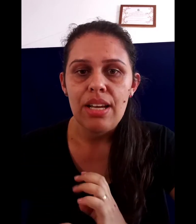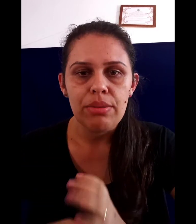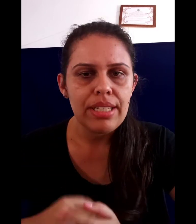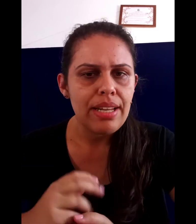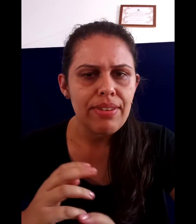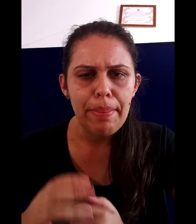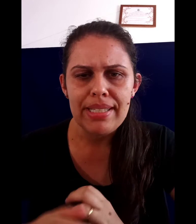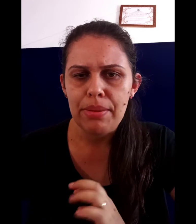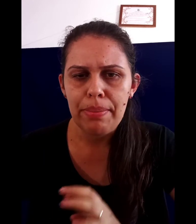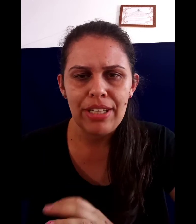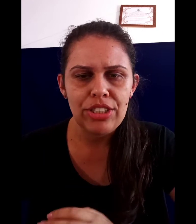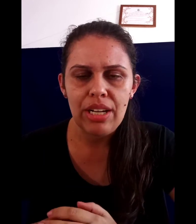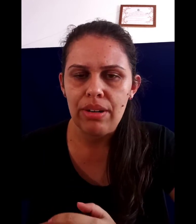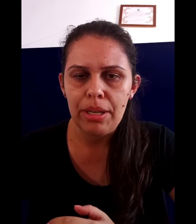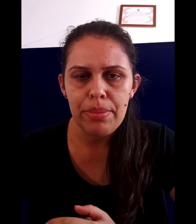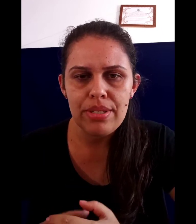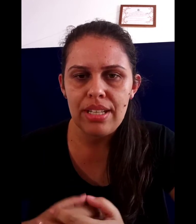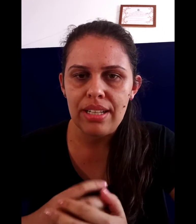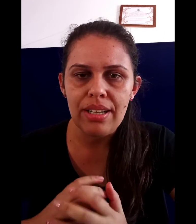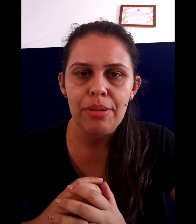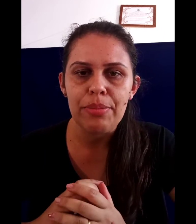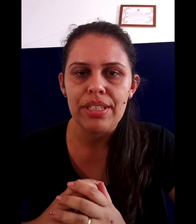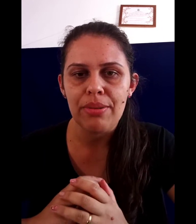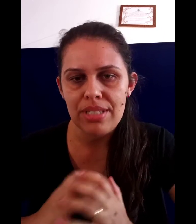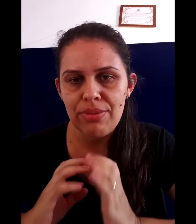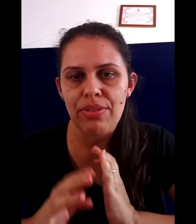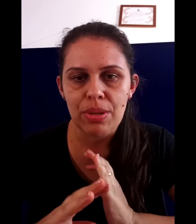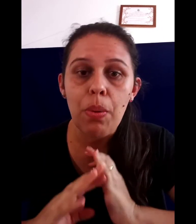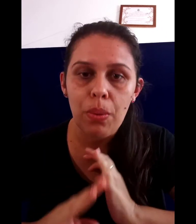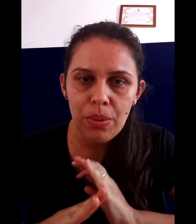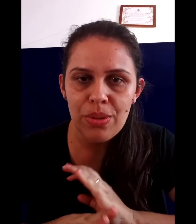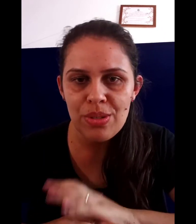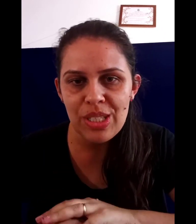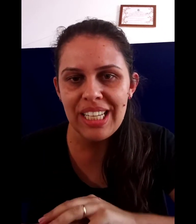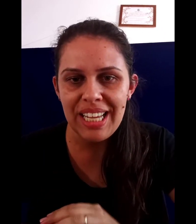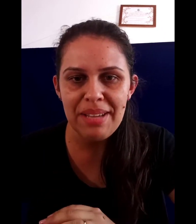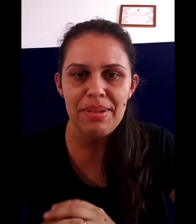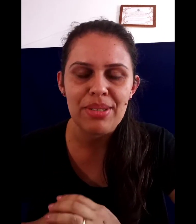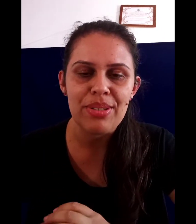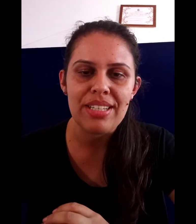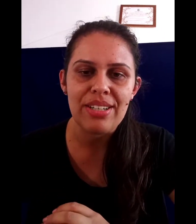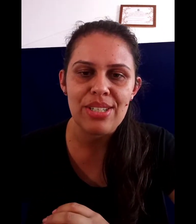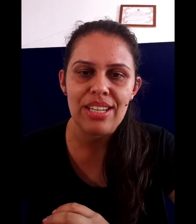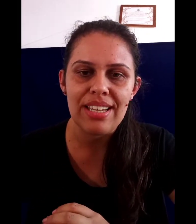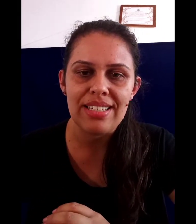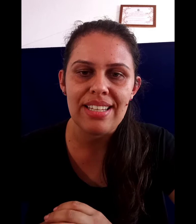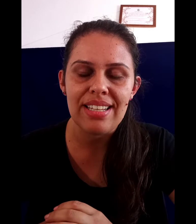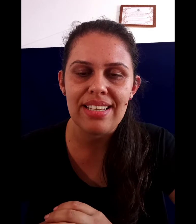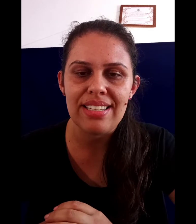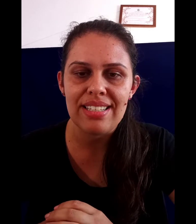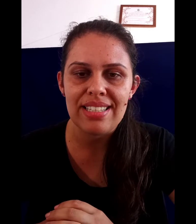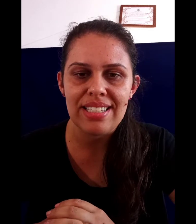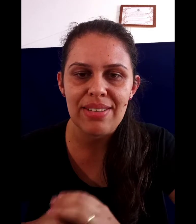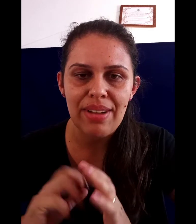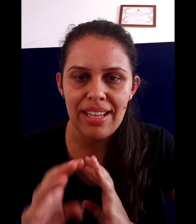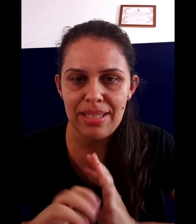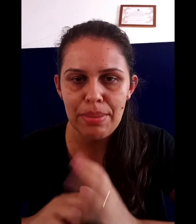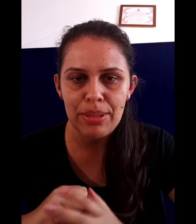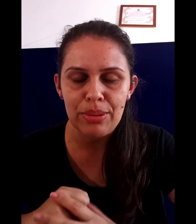Eu não queria ficar passando parte teórica pra você, não, porque quando você for fazer um curso de Libras, tudo certinho, você vai receber tudo